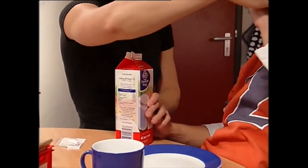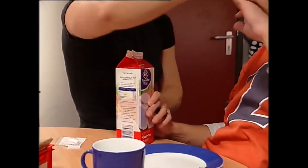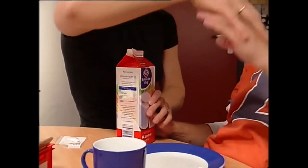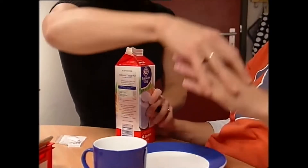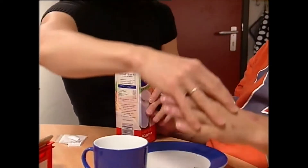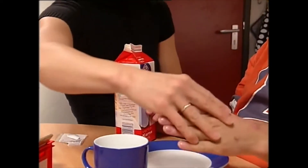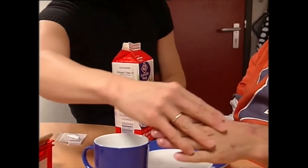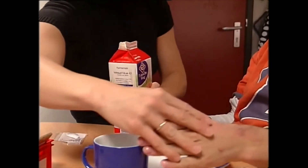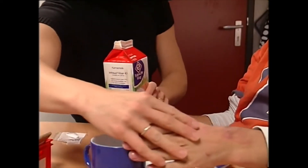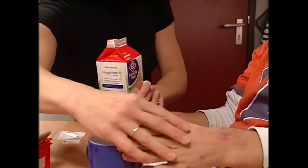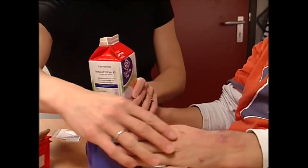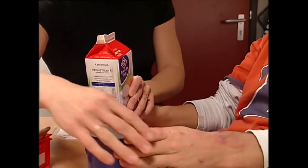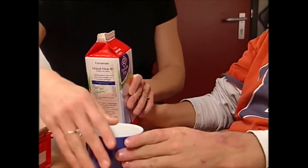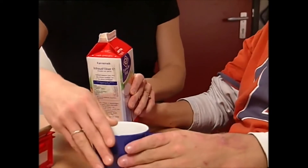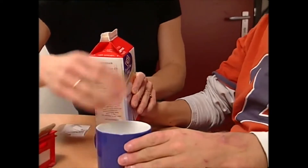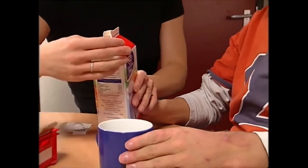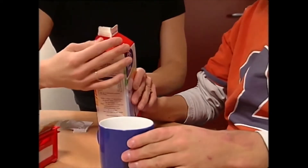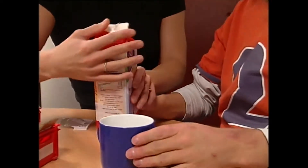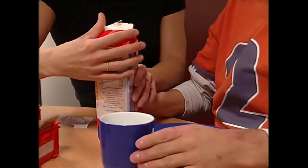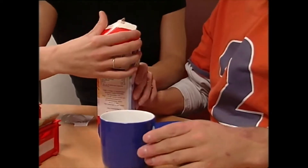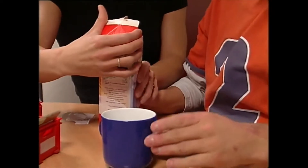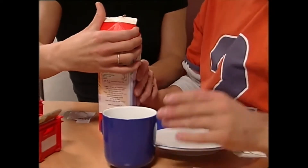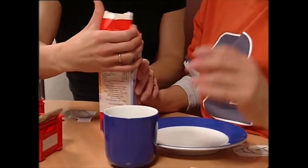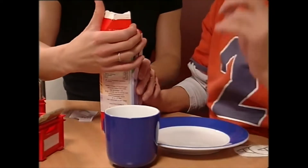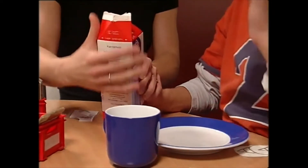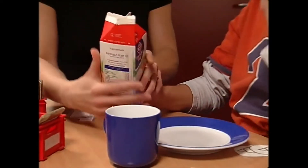heeft. Hij wordt zich hierdoor meer bewust van de dingen die om hem heen gebeuren.